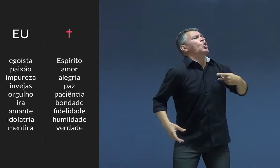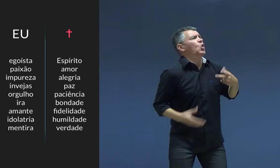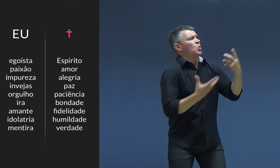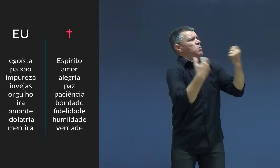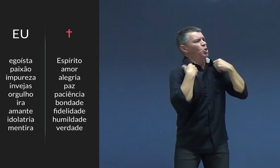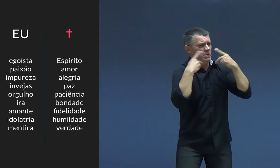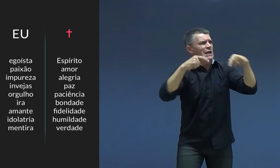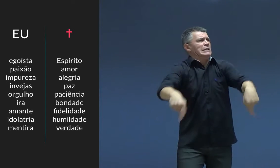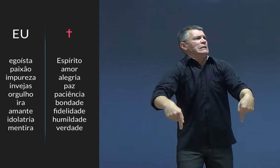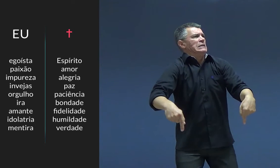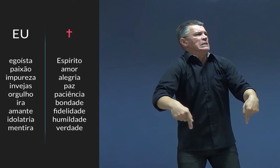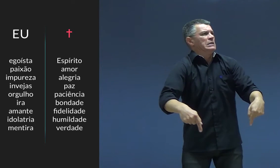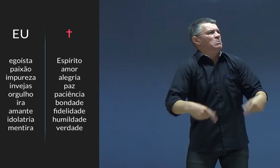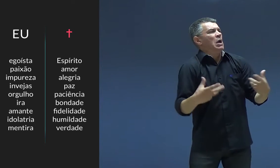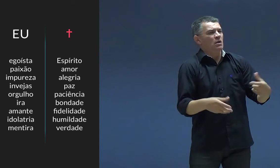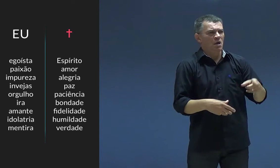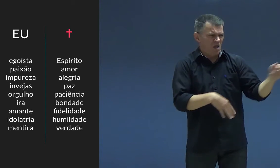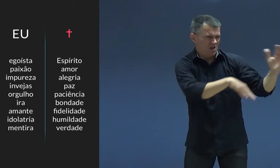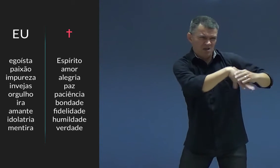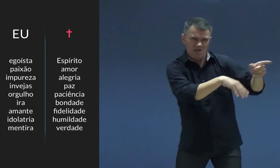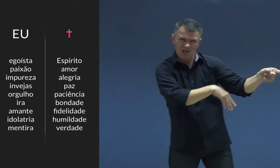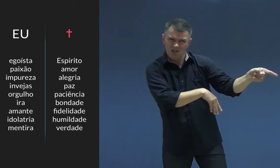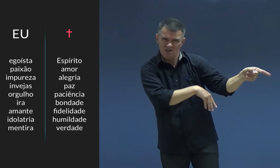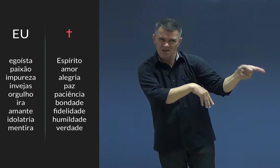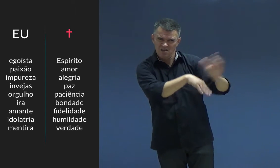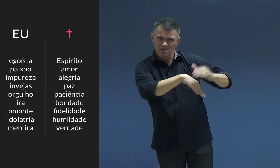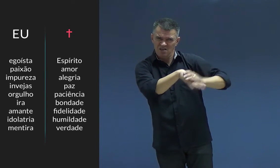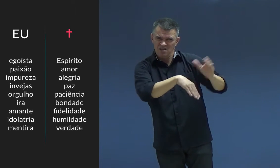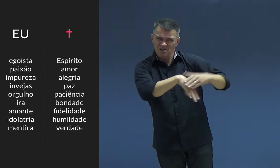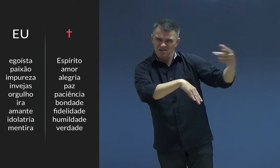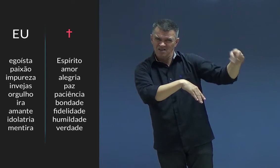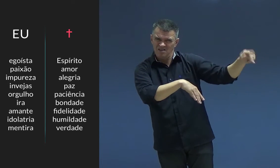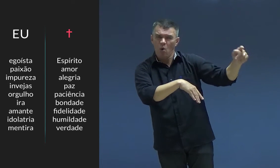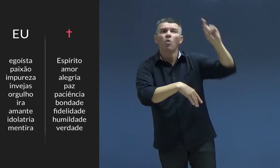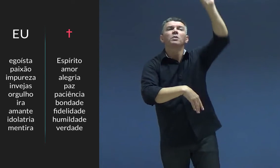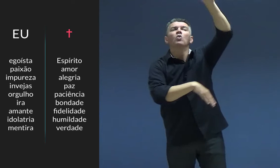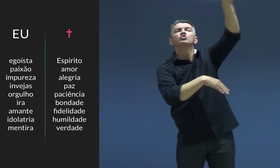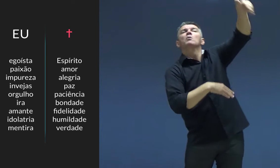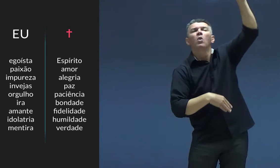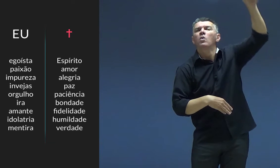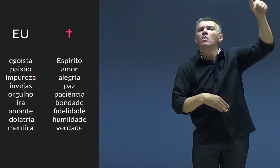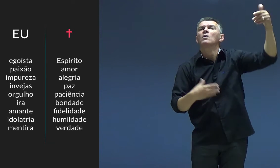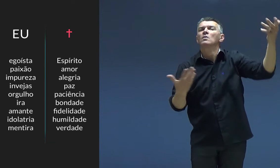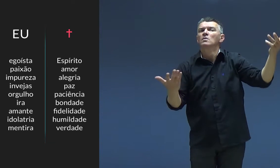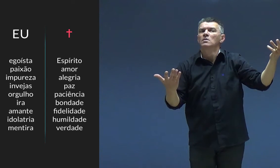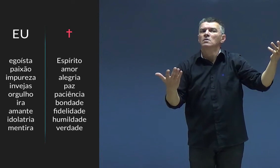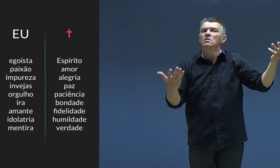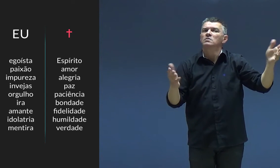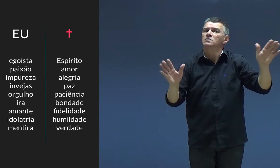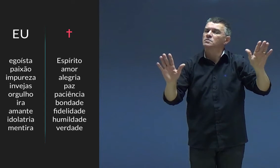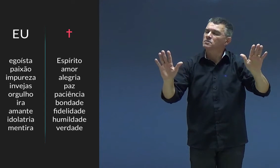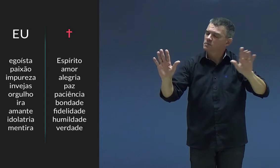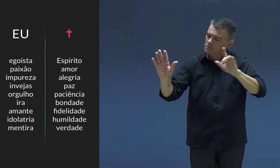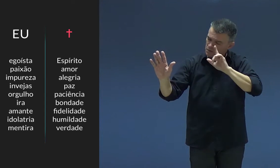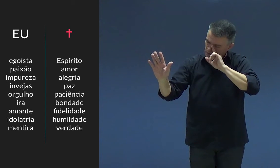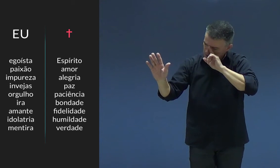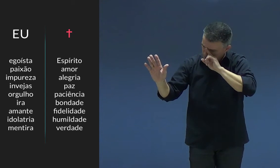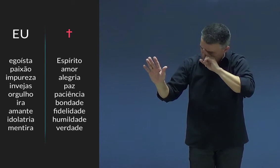Ah, ei, pastor, eu quero pregar aqui, posso? Ele? Ou é Deus que chama?